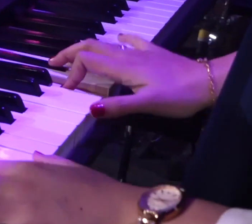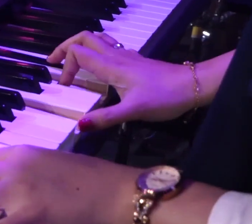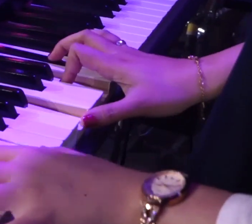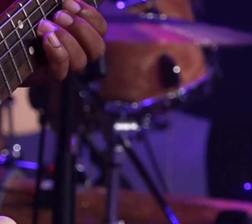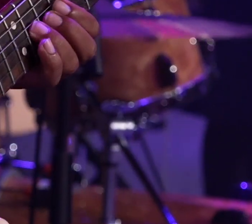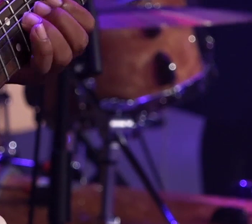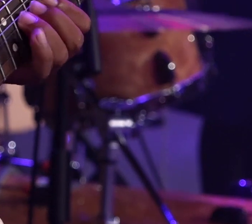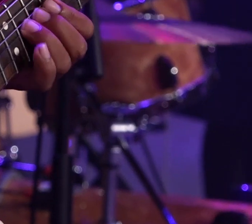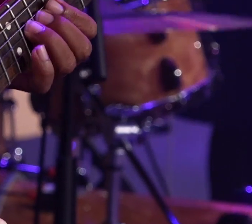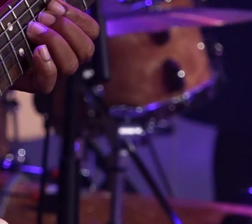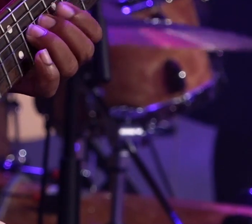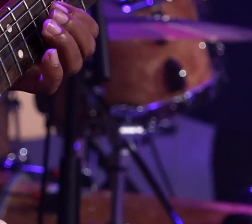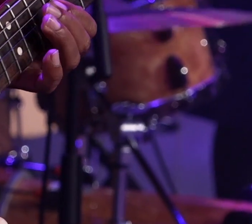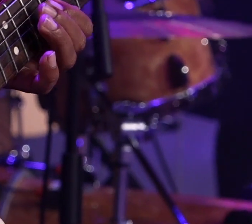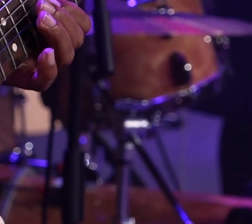Amin.